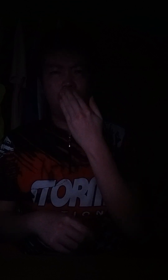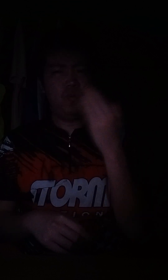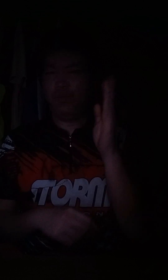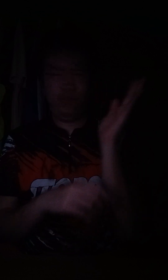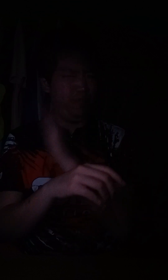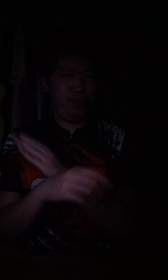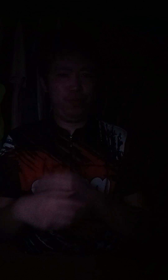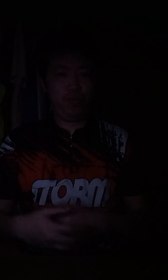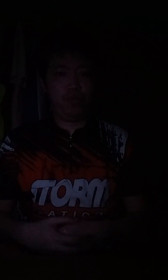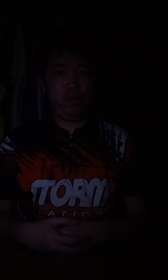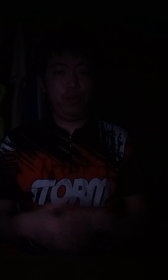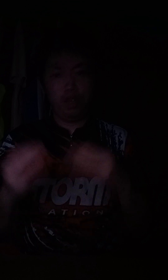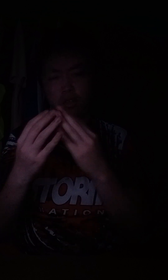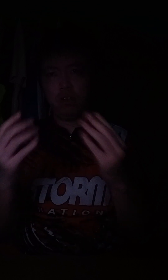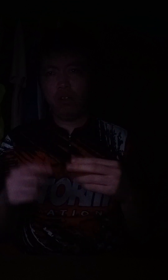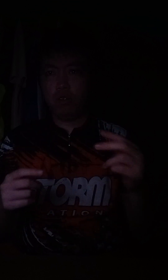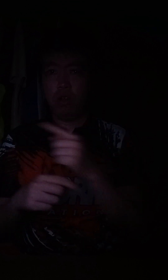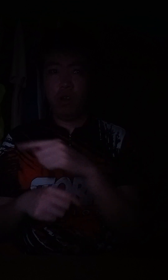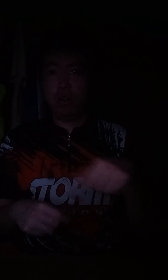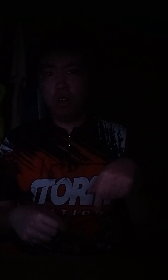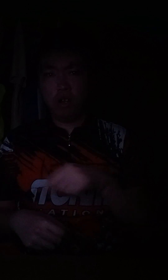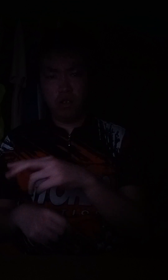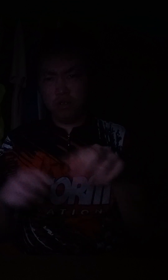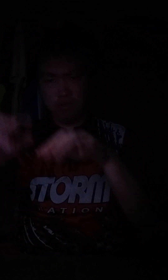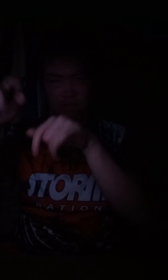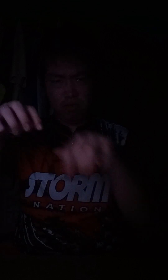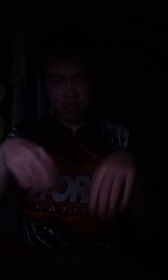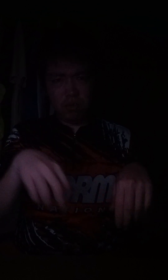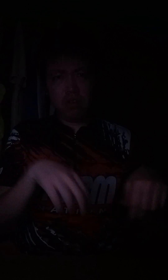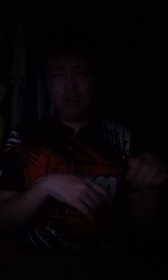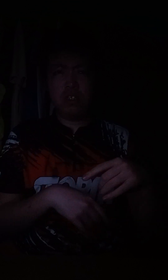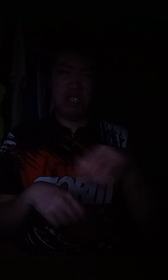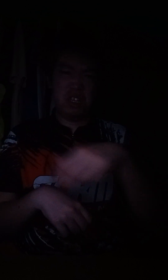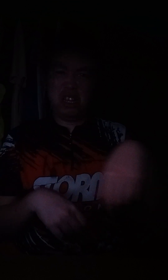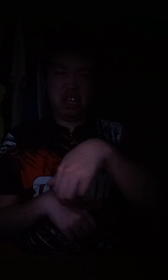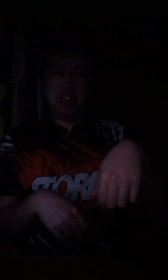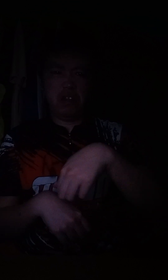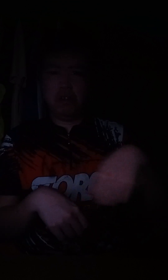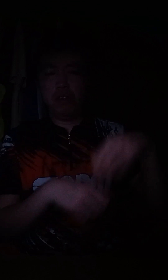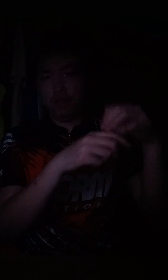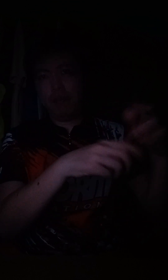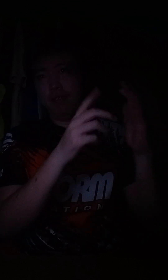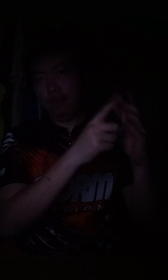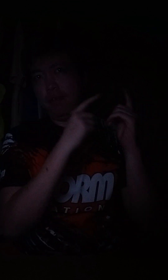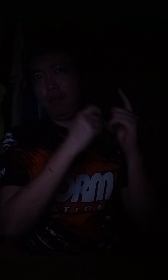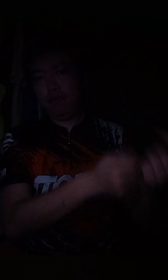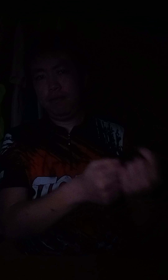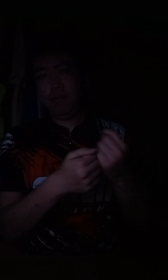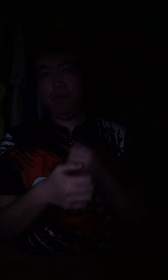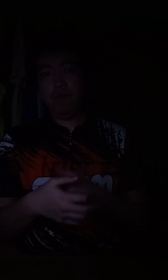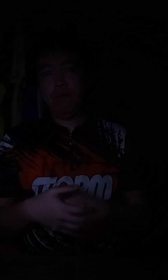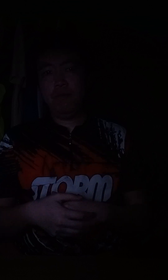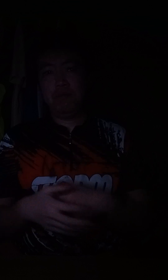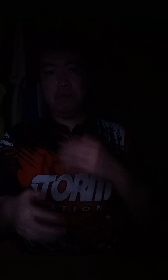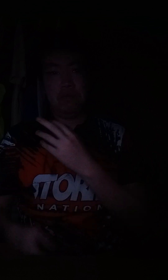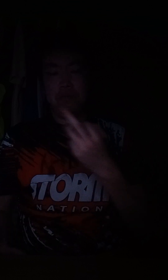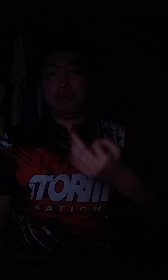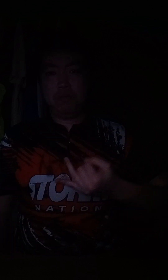아니었습니다. 운전자는 경찰에 비가 내린 탓에 차가 미끄러졌다고 진술한 것으로 확인됐습니다. 경찰은 인근 CCTV와